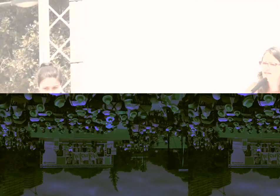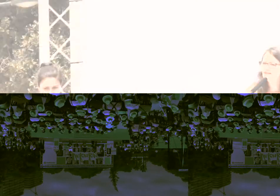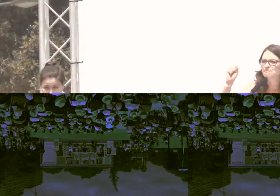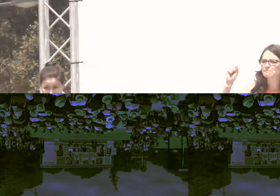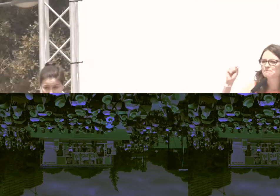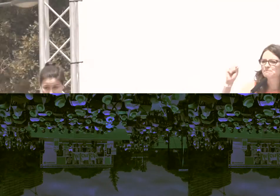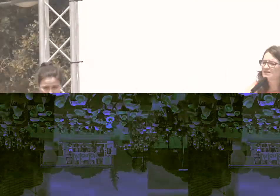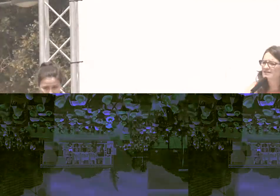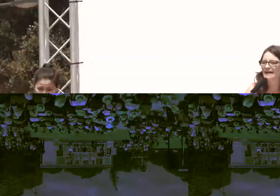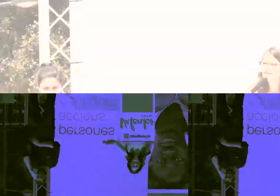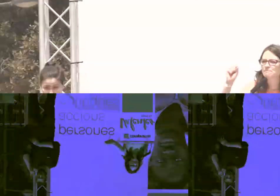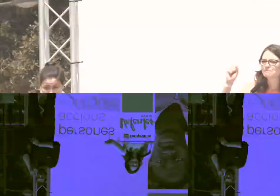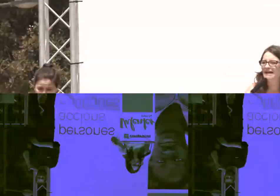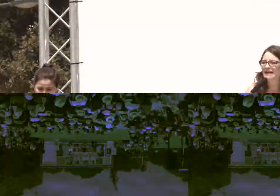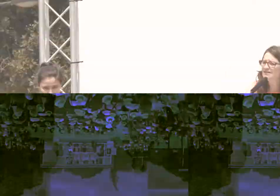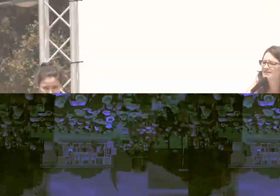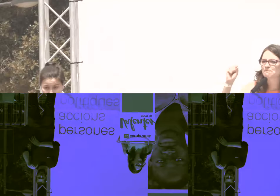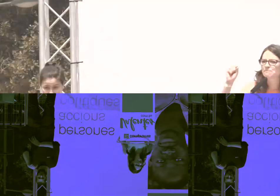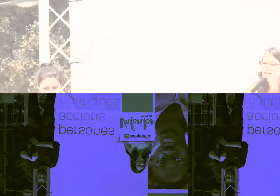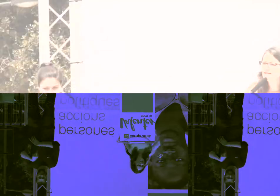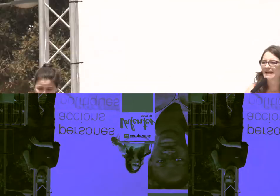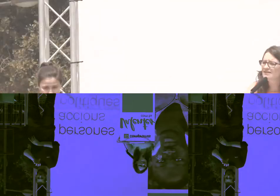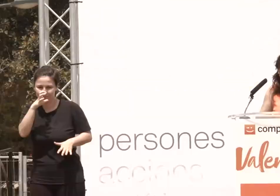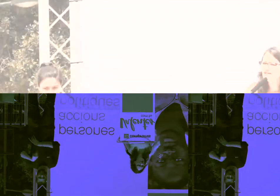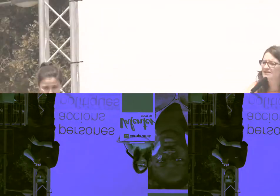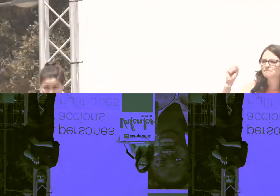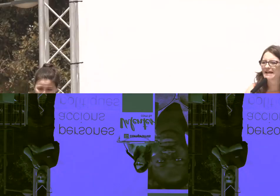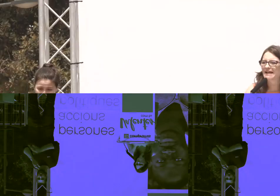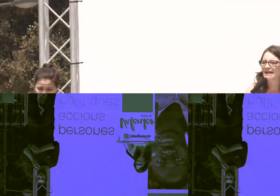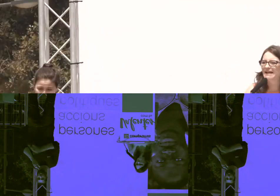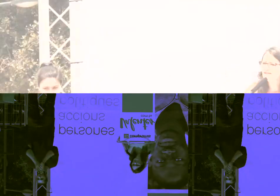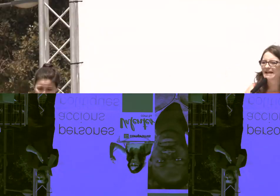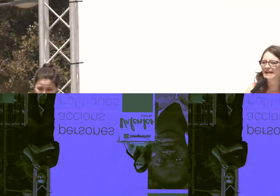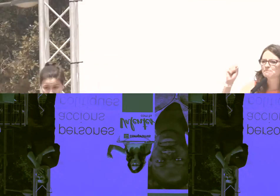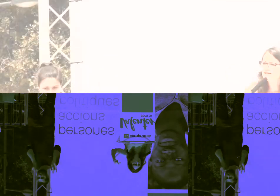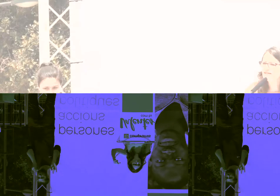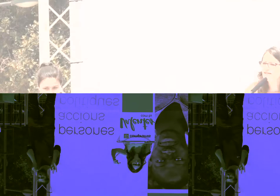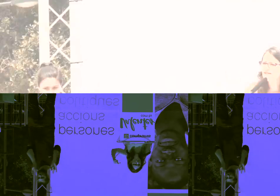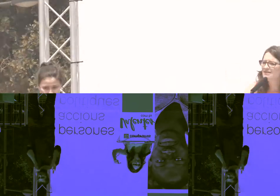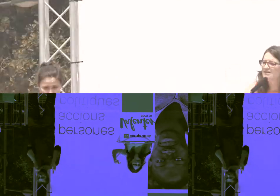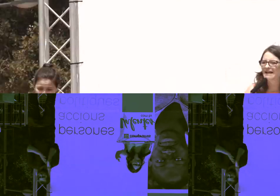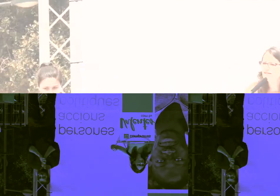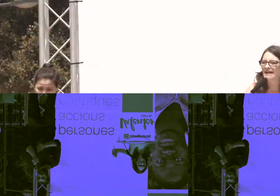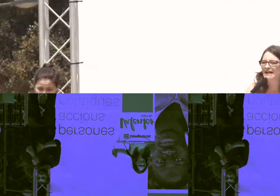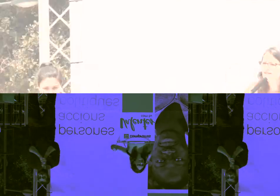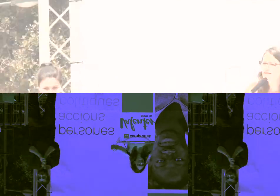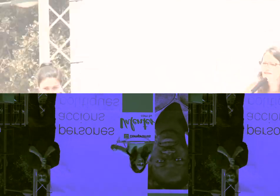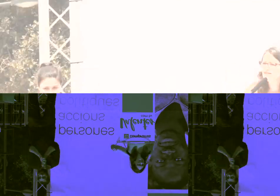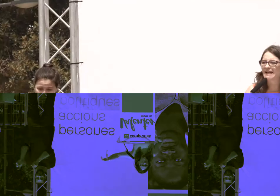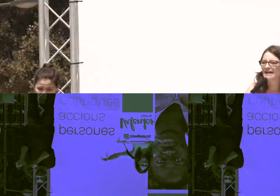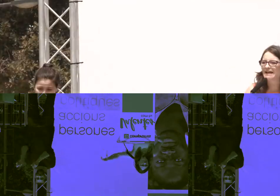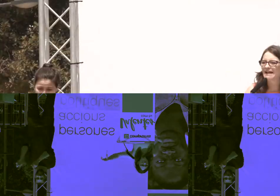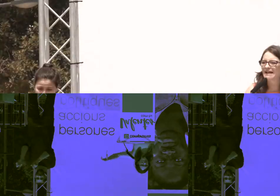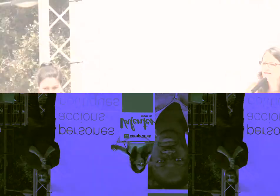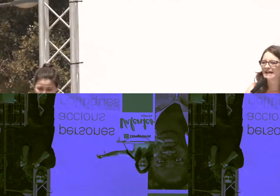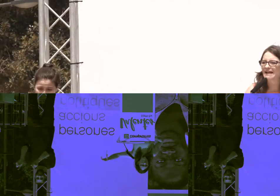recordeu, en este país, quan hi havia un incendi, després podia anar una empresa a traure la fusta